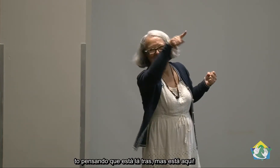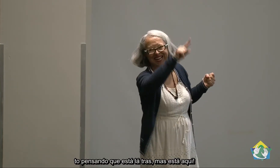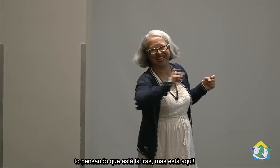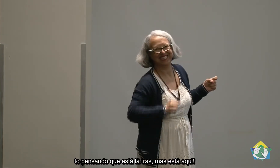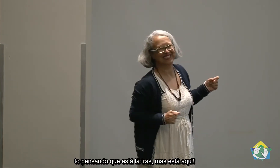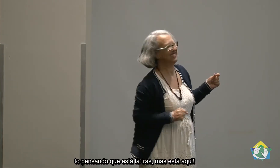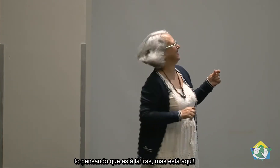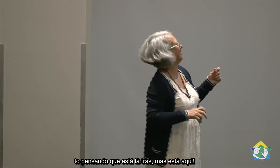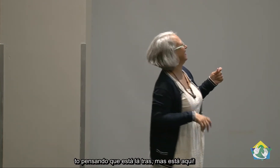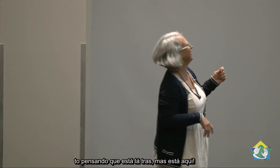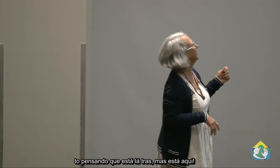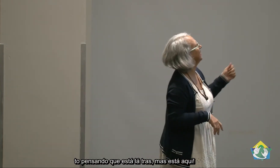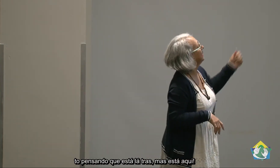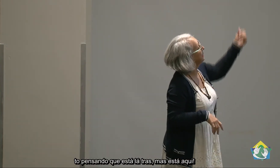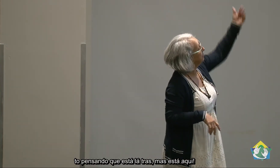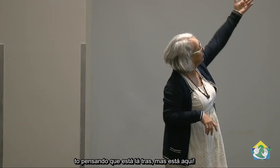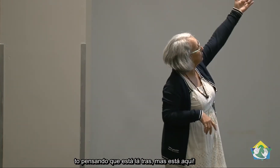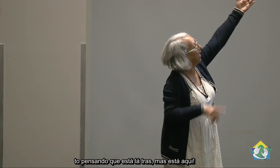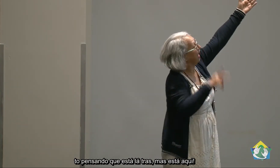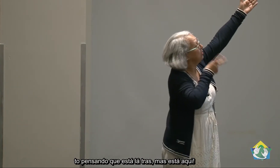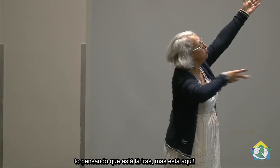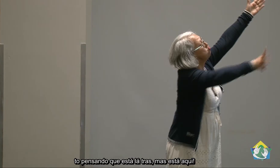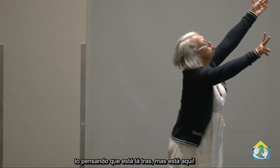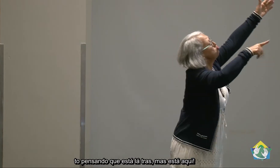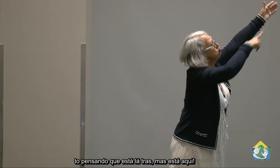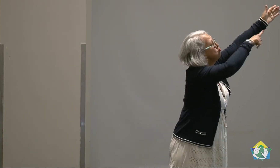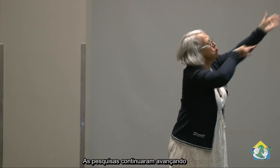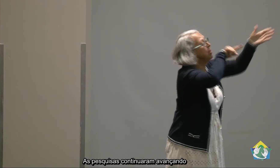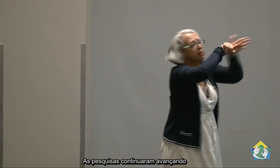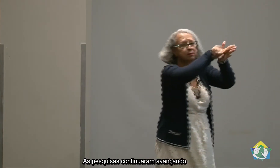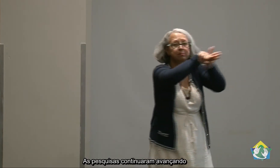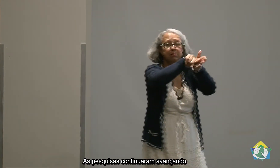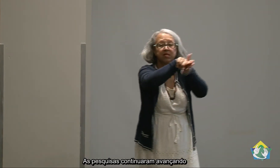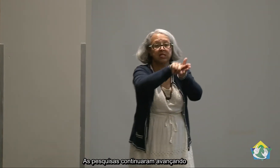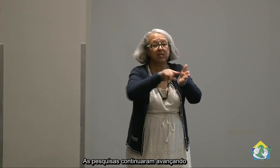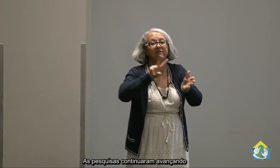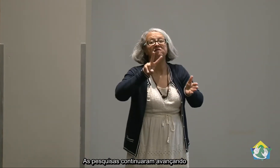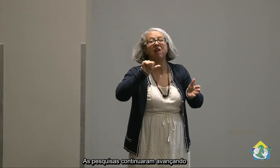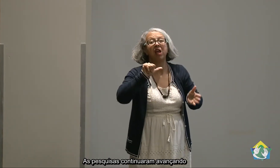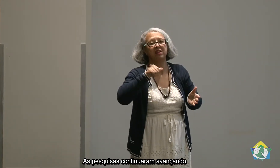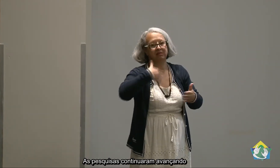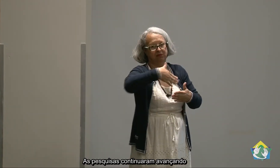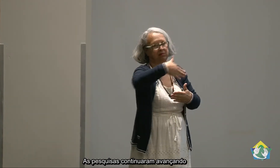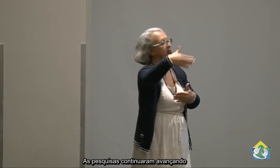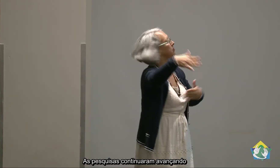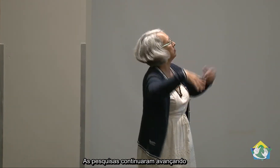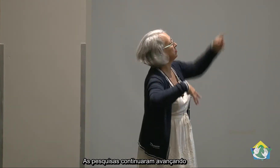Estou pensando que é lá atrás, mas está aqui, né? As pesquisas continuaram avançando